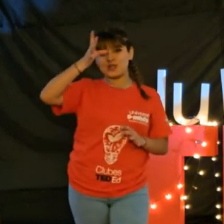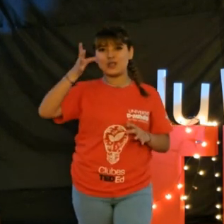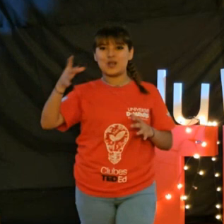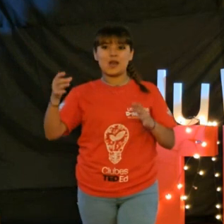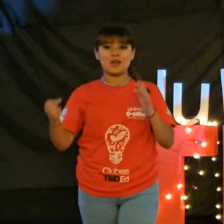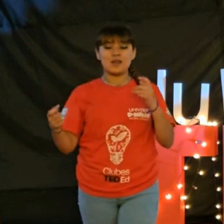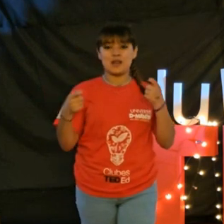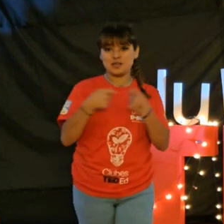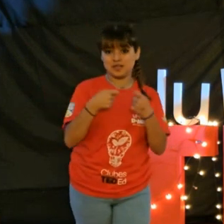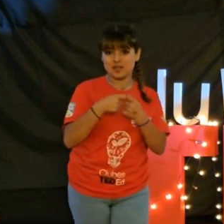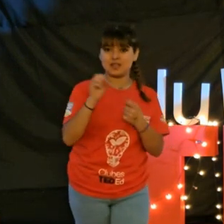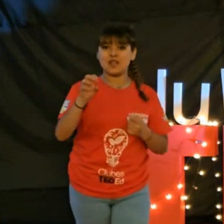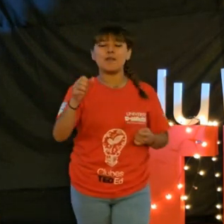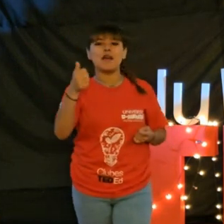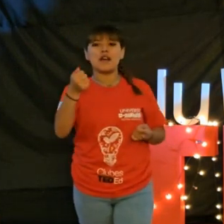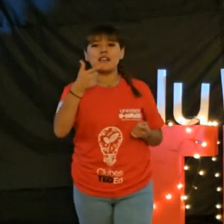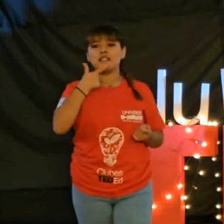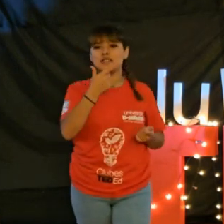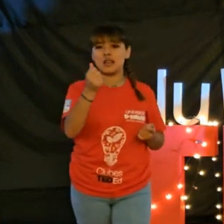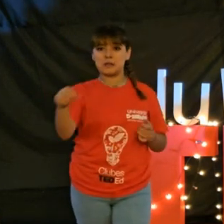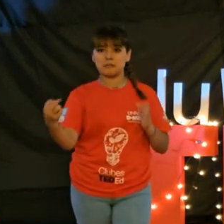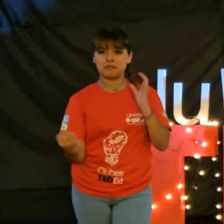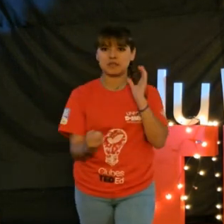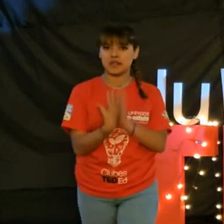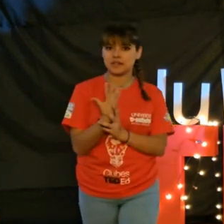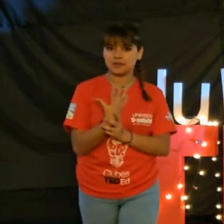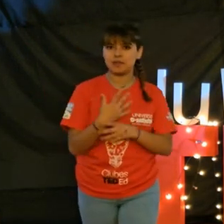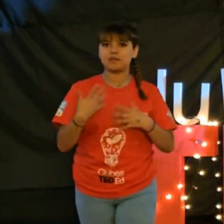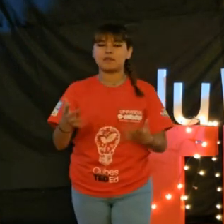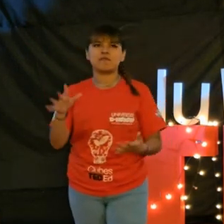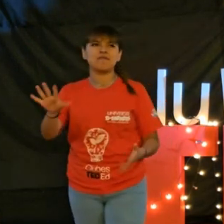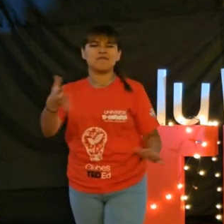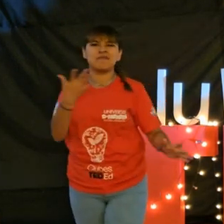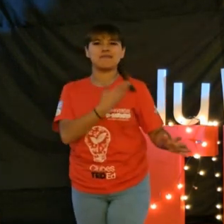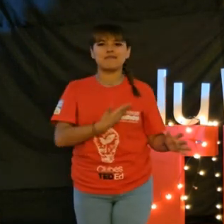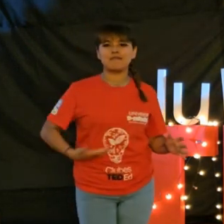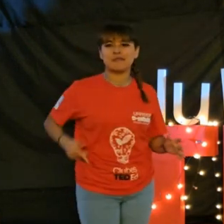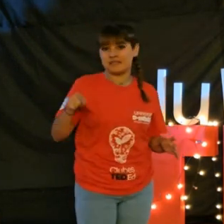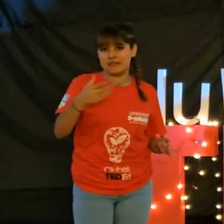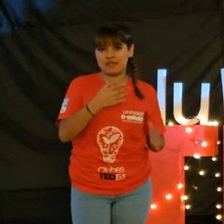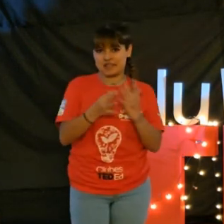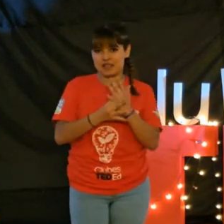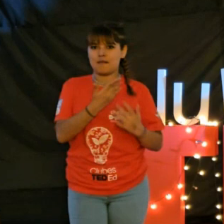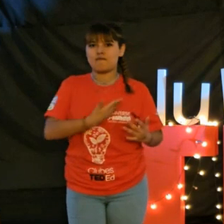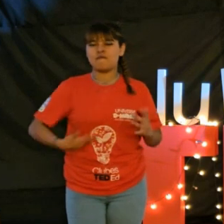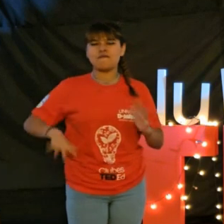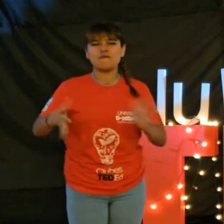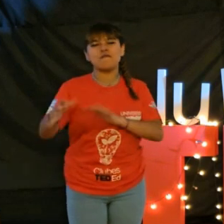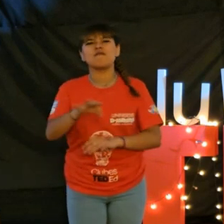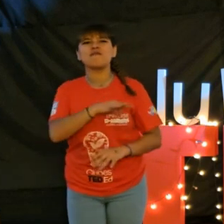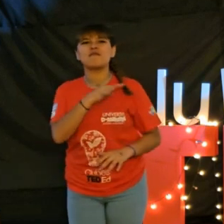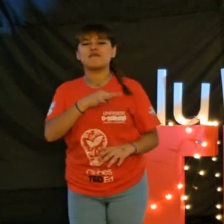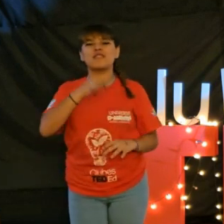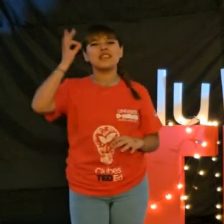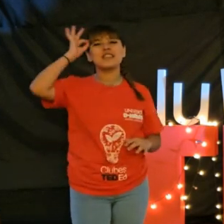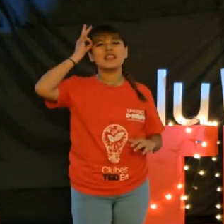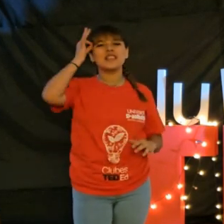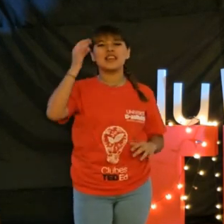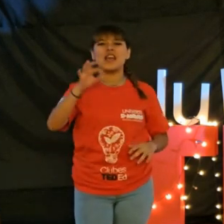En 1912, él creó a San. fue presidente más